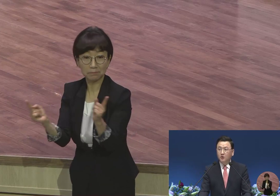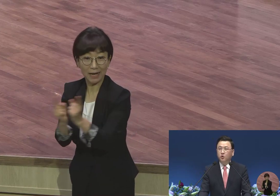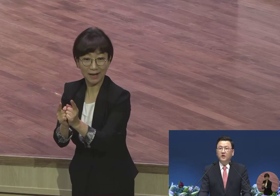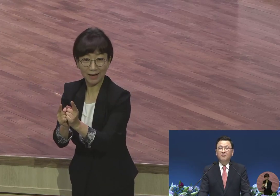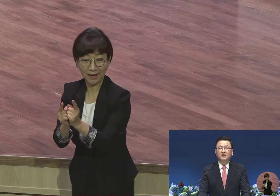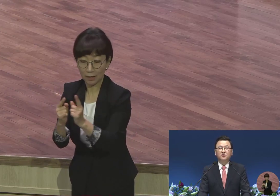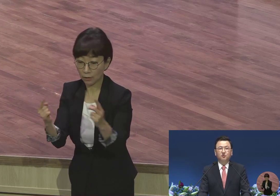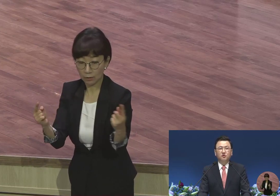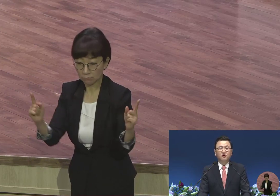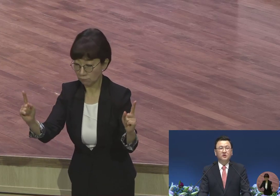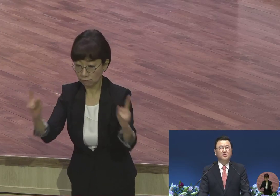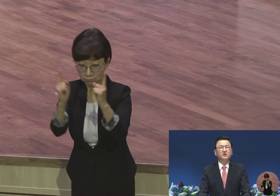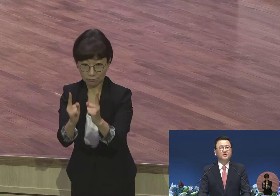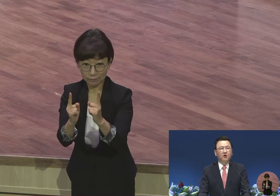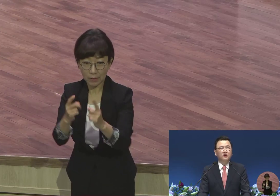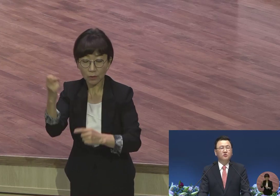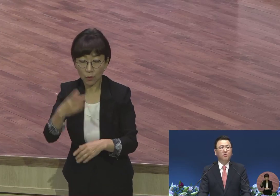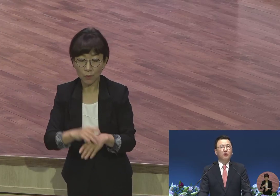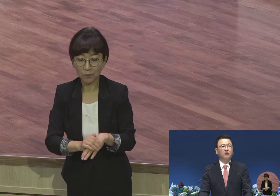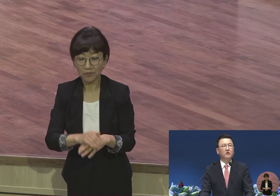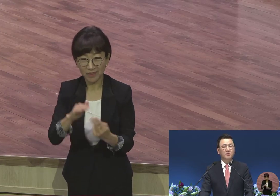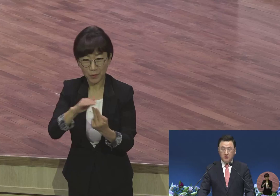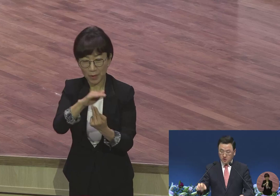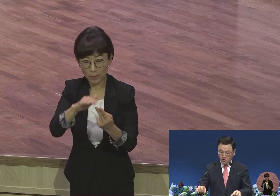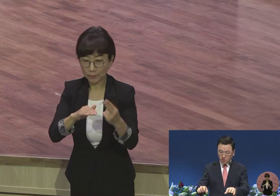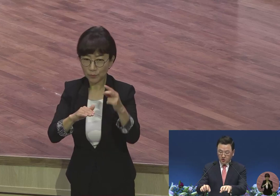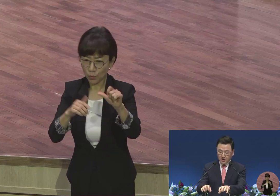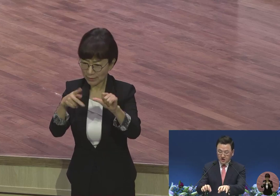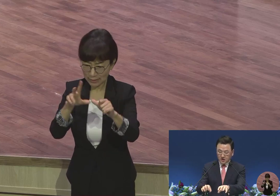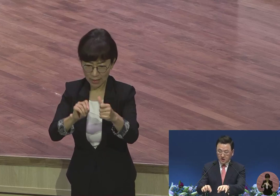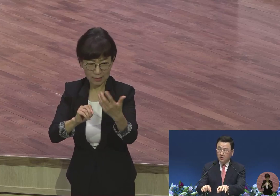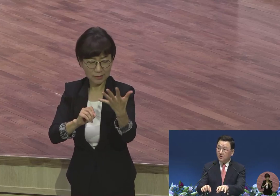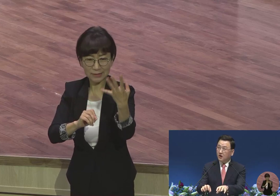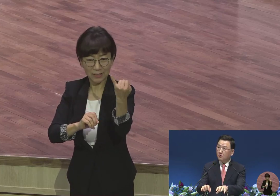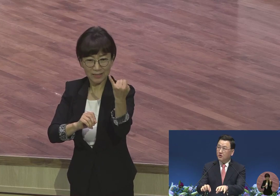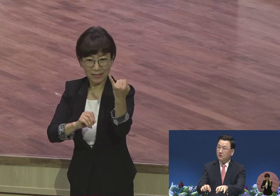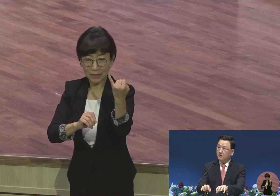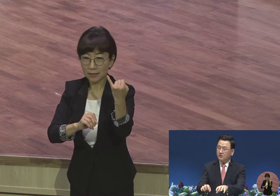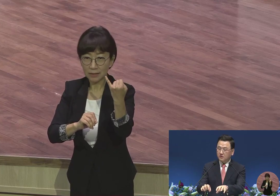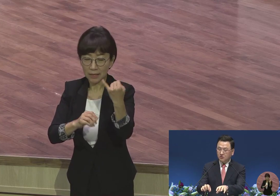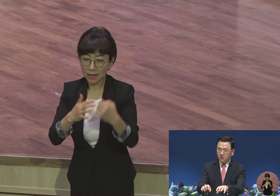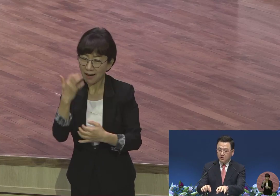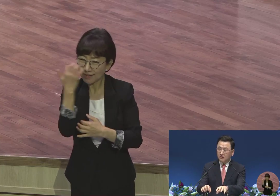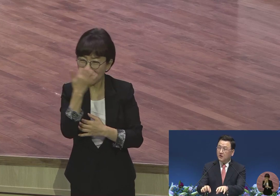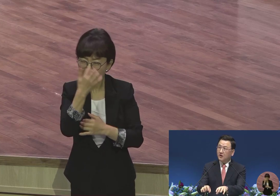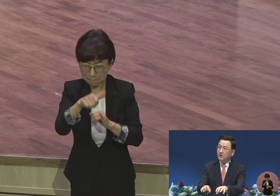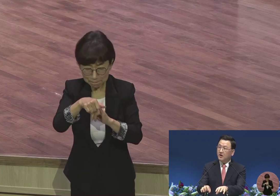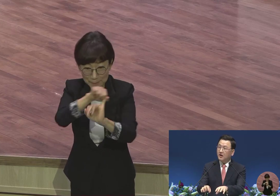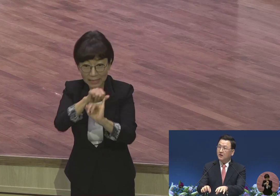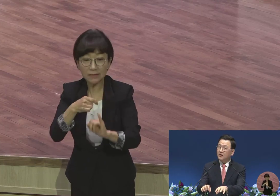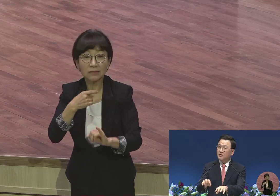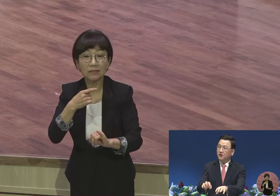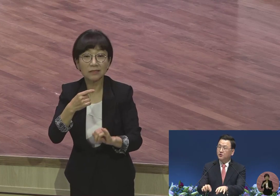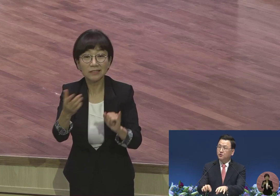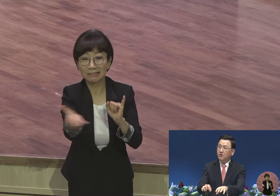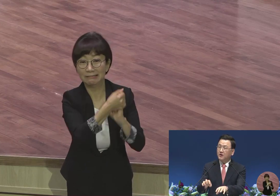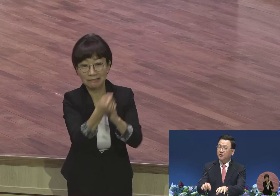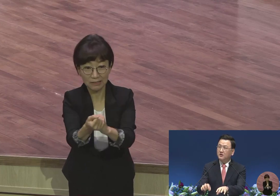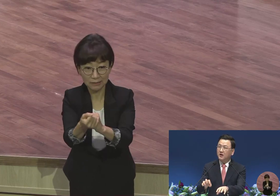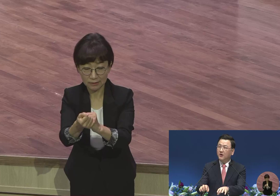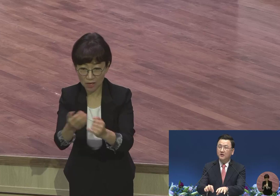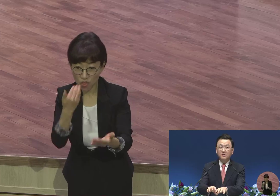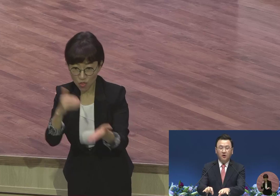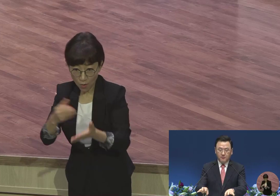잡혀 돌에 맞아 죽을 그 여인도 예수님과 1대1로 있거든요. 성경은 이렇게 얘기합니다.